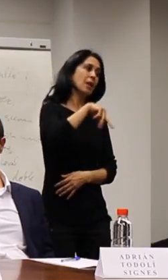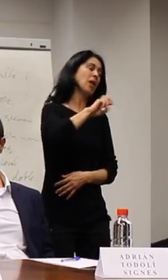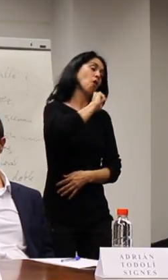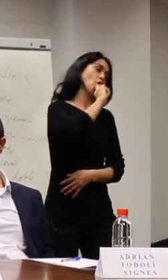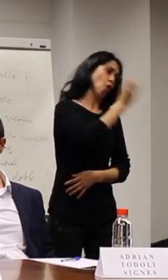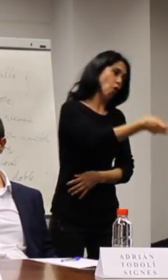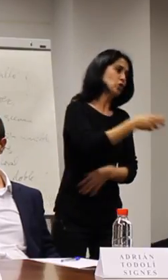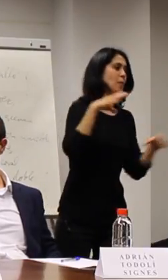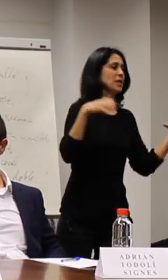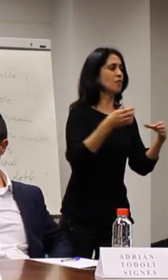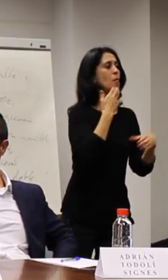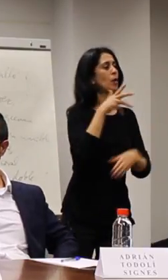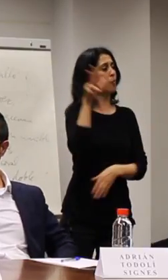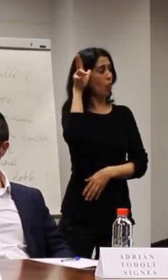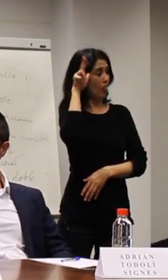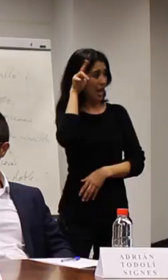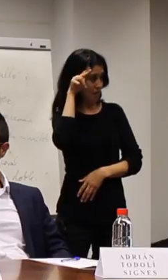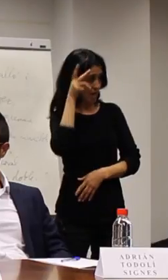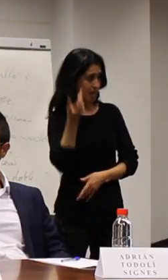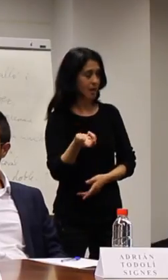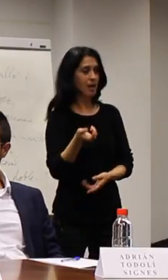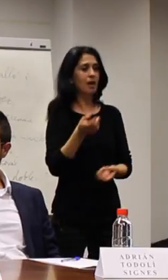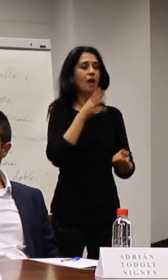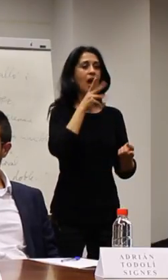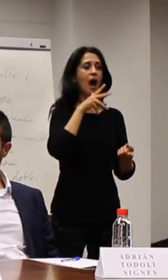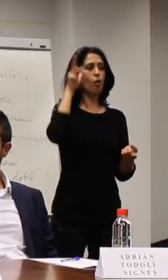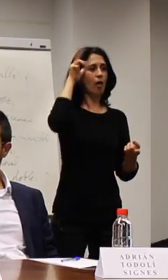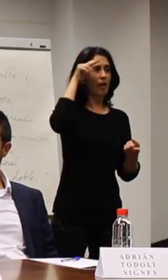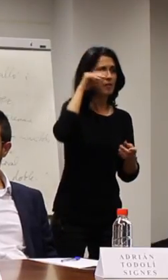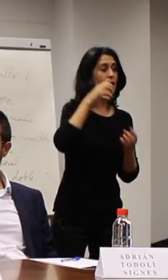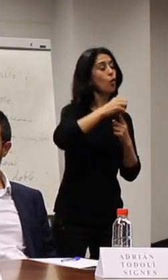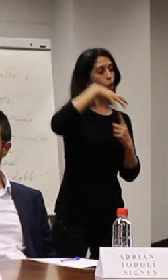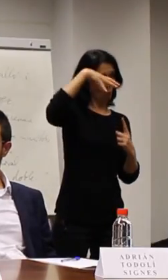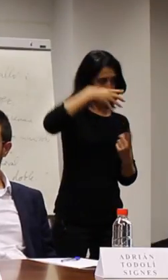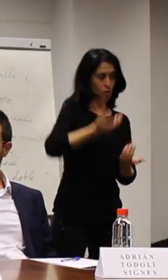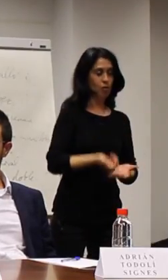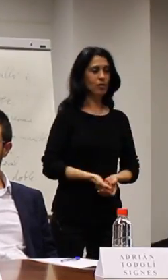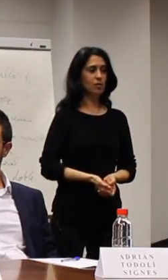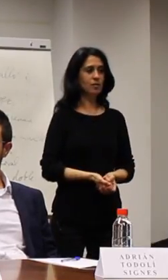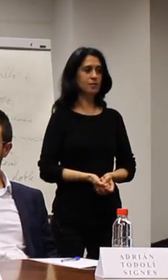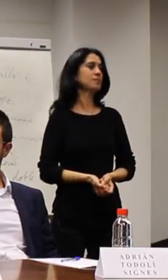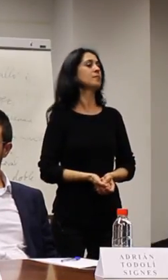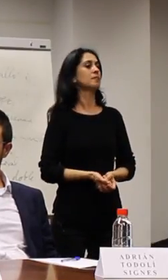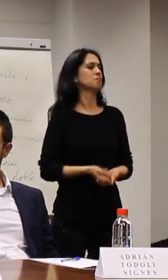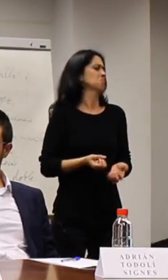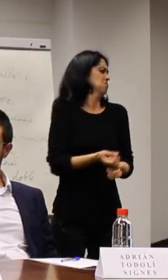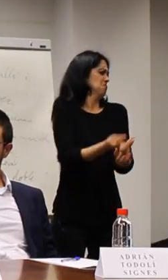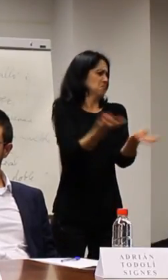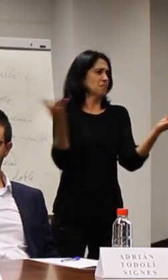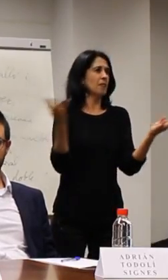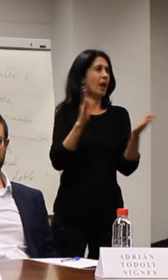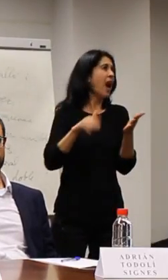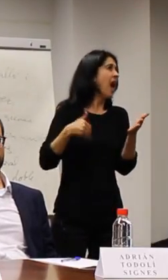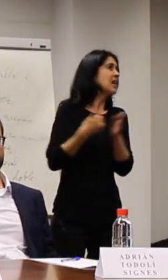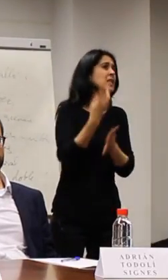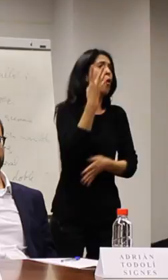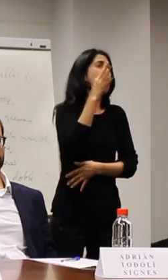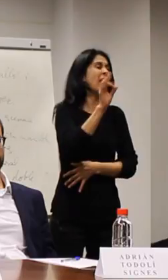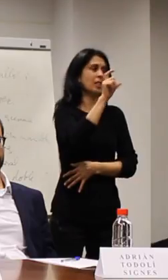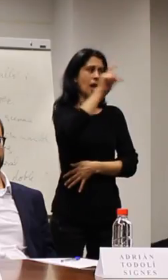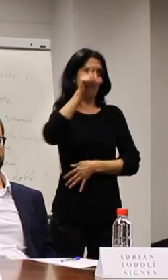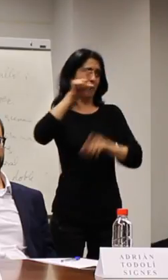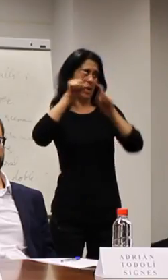organizan de maneras muy diferentes. Ahora mismo contamos con Delivery, Deliveroo, Glovo, por ejemplo, y así hasta 40 empresas muy